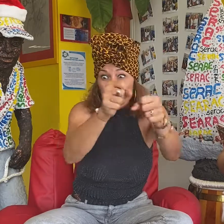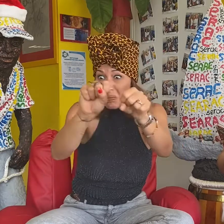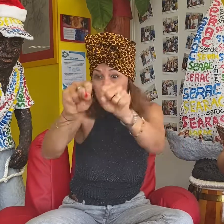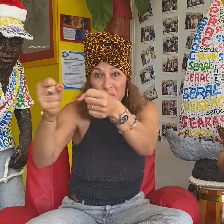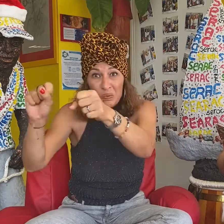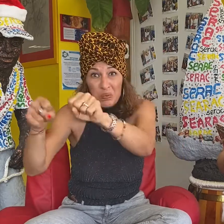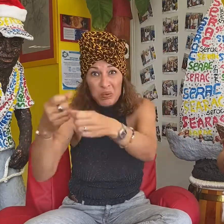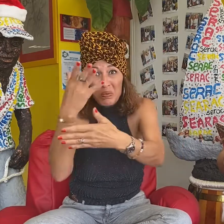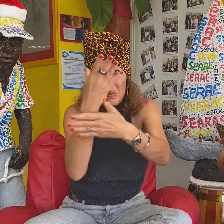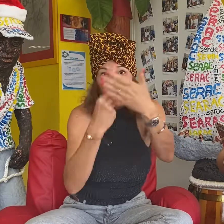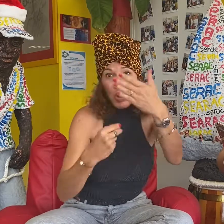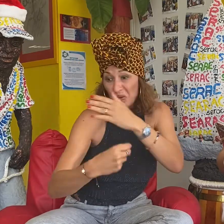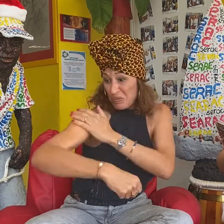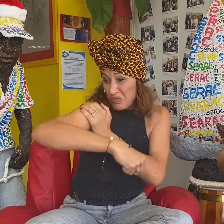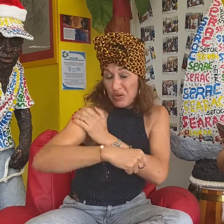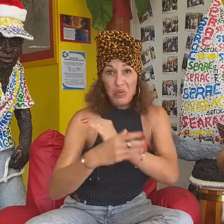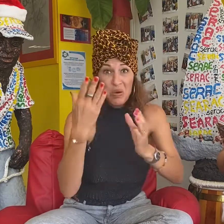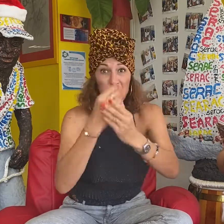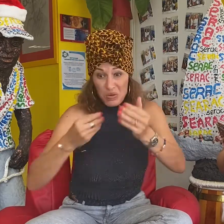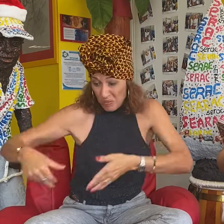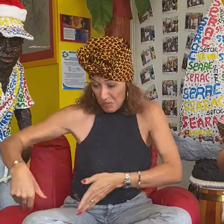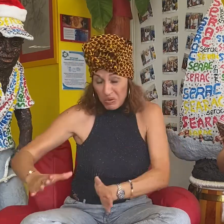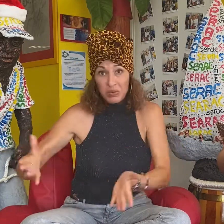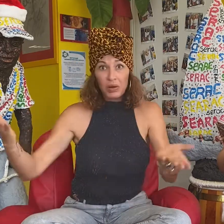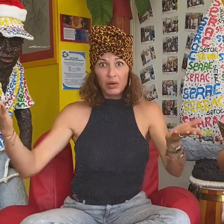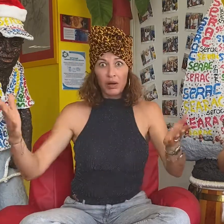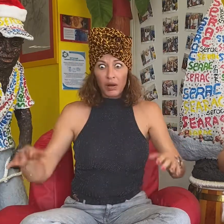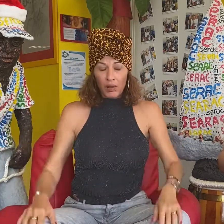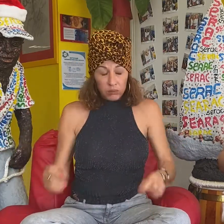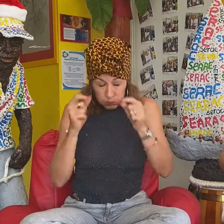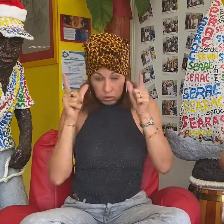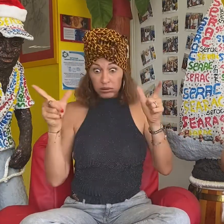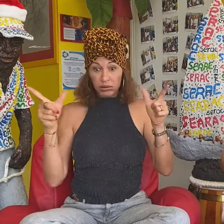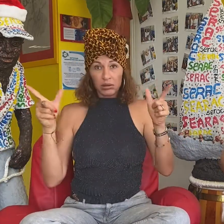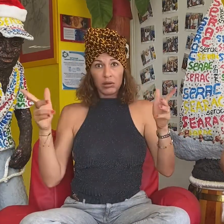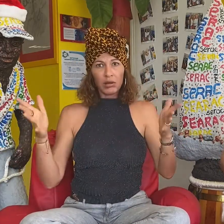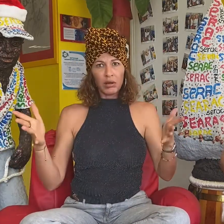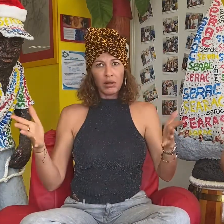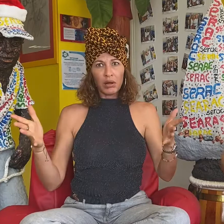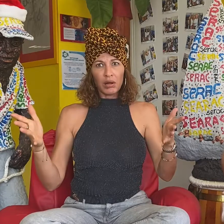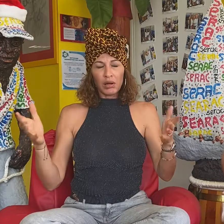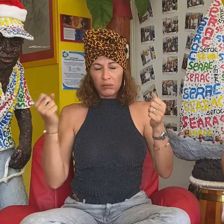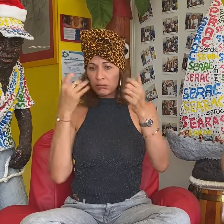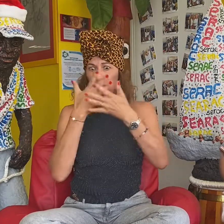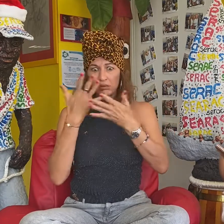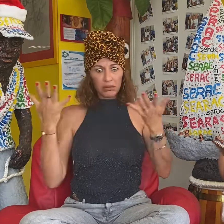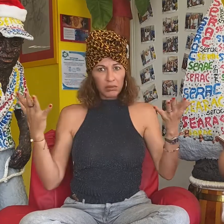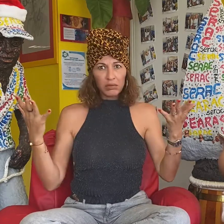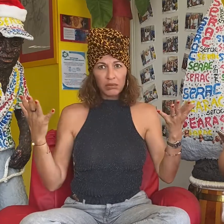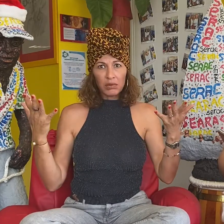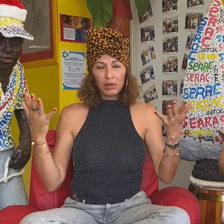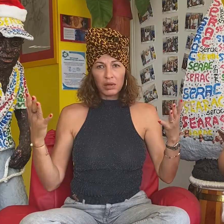jambe. Le Père Noël écarquille ses yeux, il est surpris.